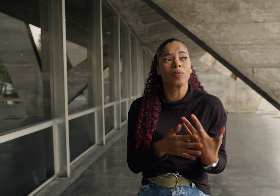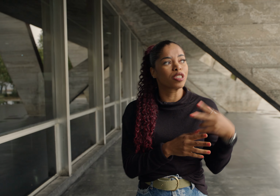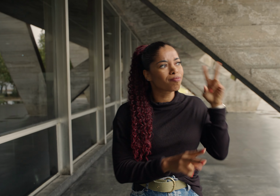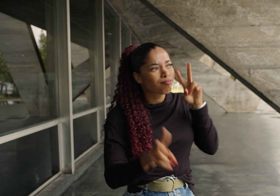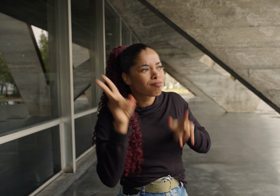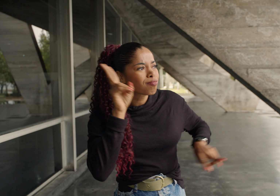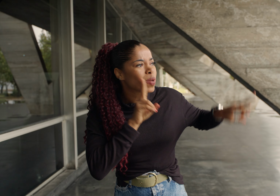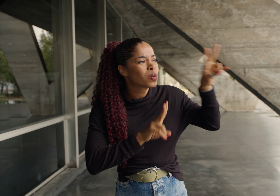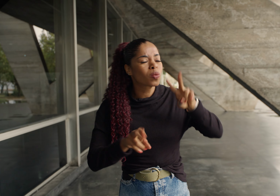arquitetura.